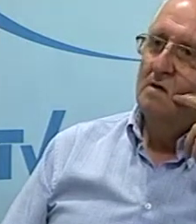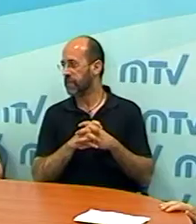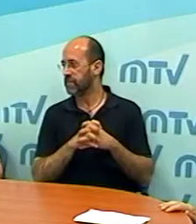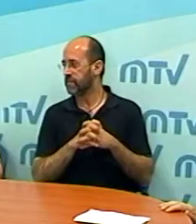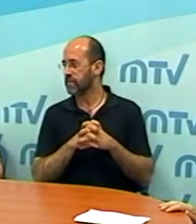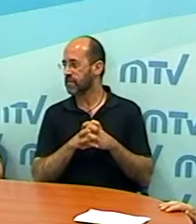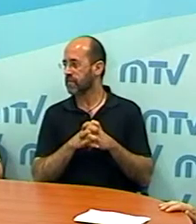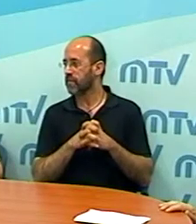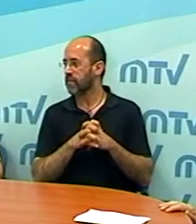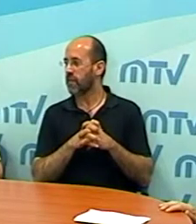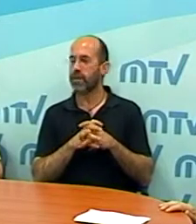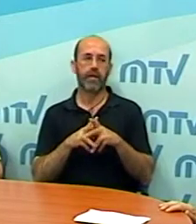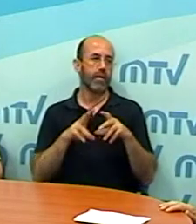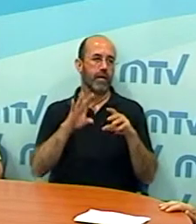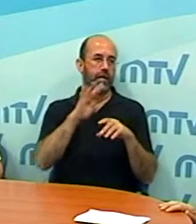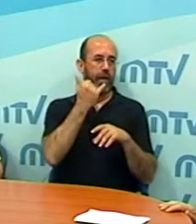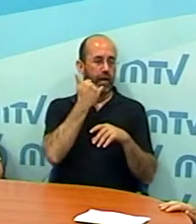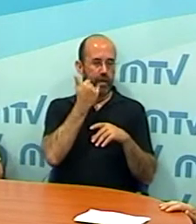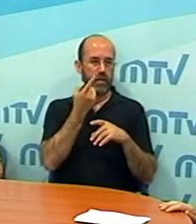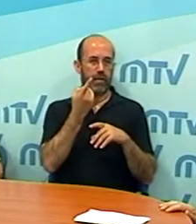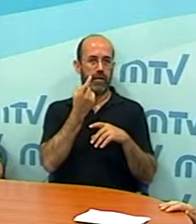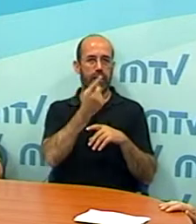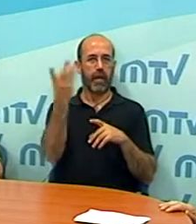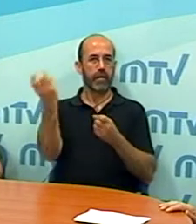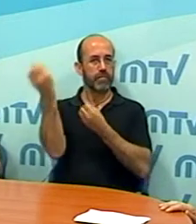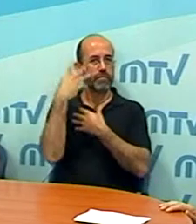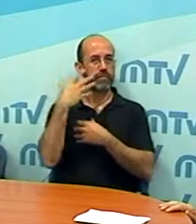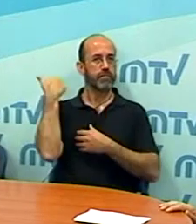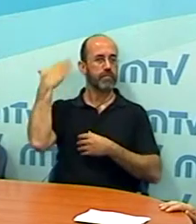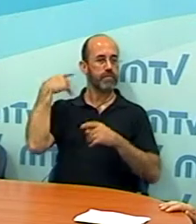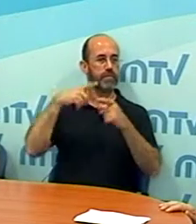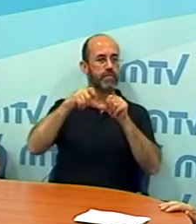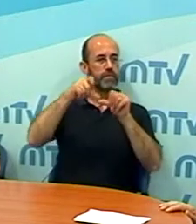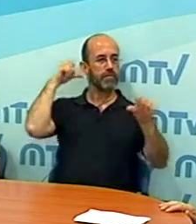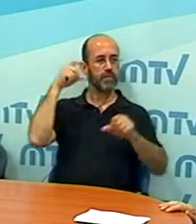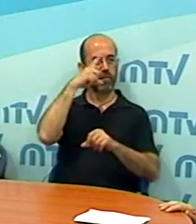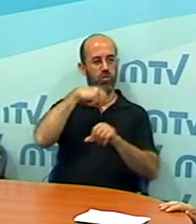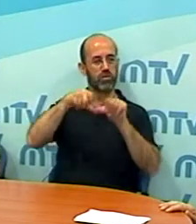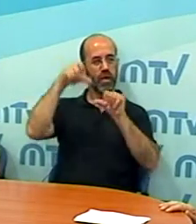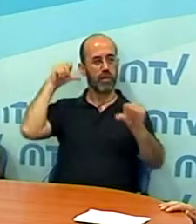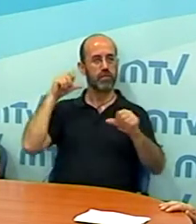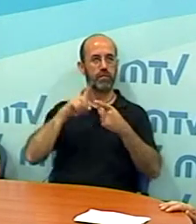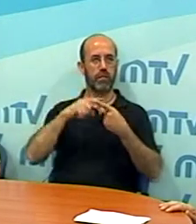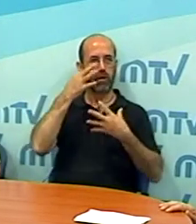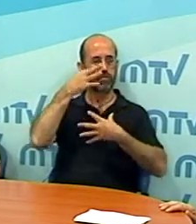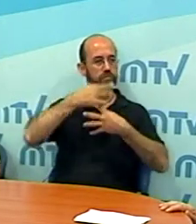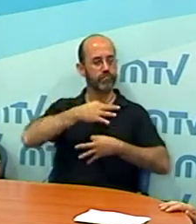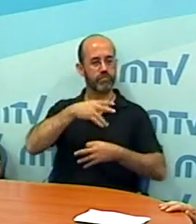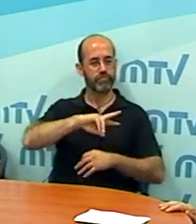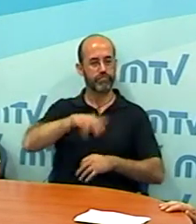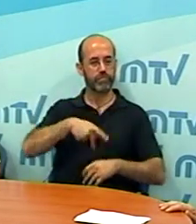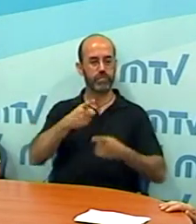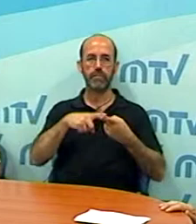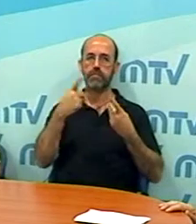¿no? Ángel, algo que alguien me dijo hace muchos años y realmente me pareció